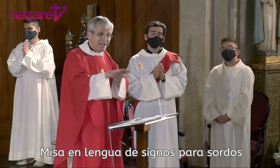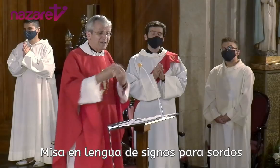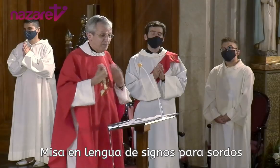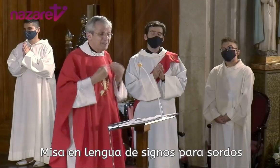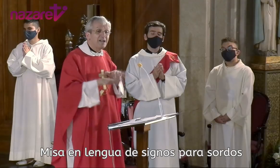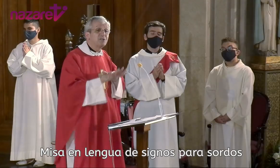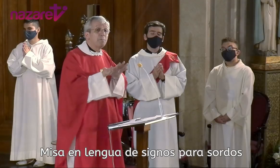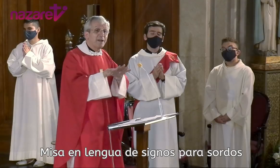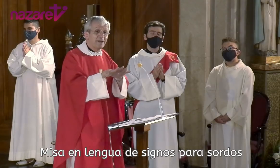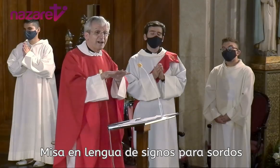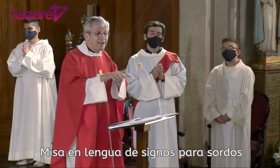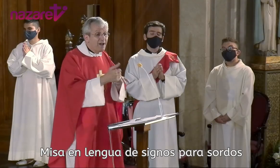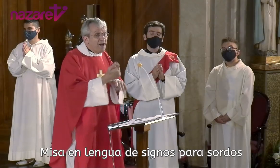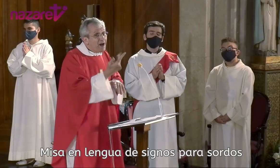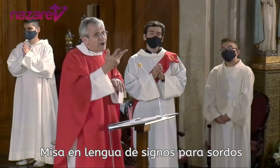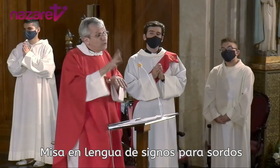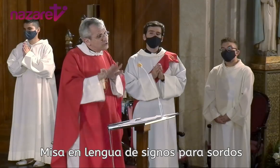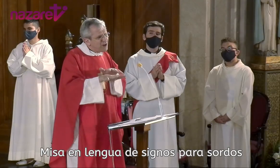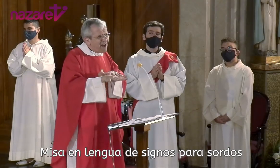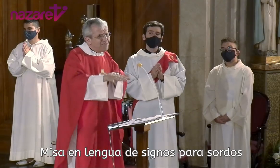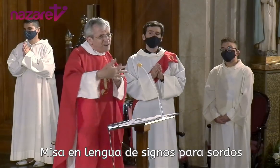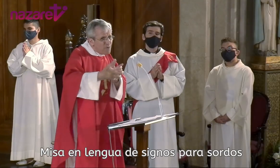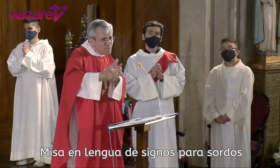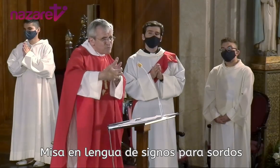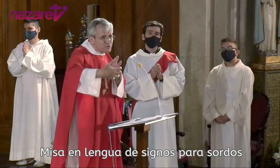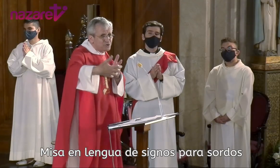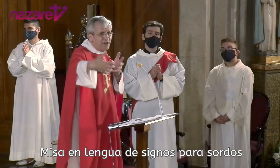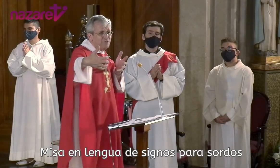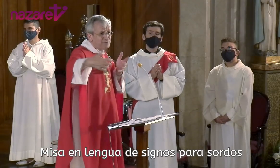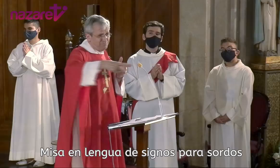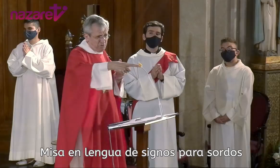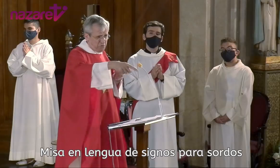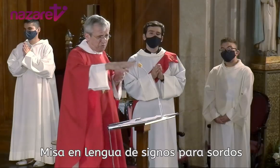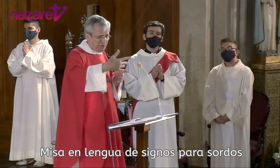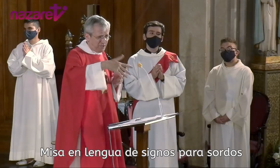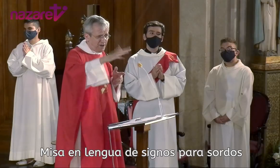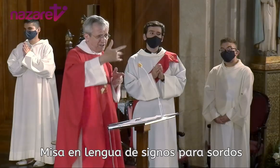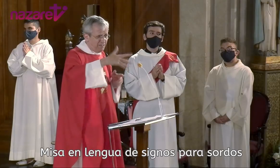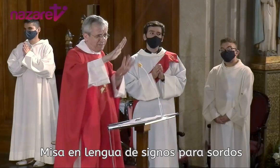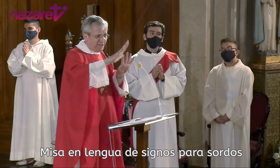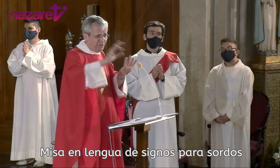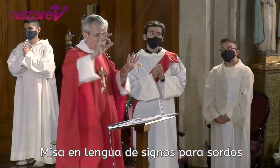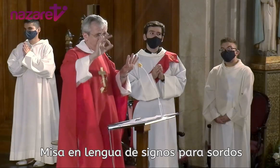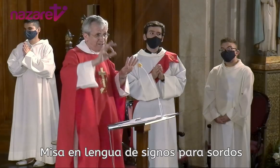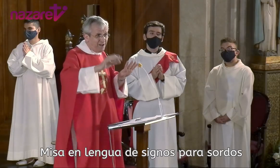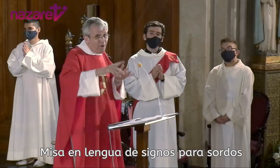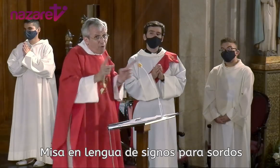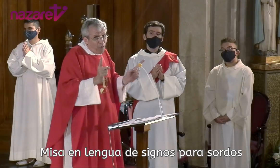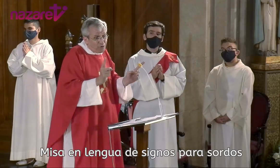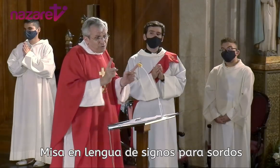La vida es un peregrinaje. Algunos andan muchos años, yo creo que ya cerca de los 90, otros